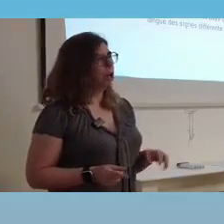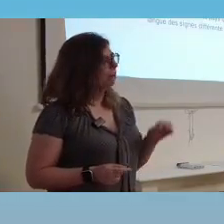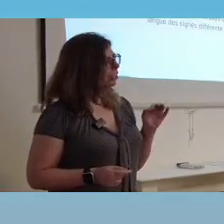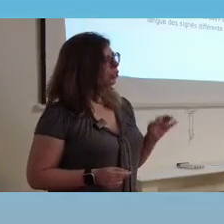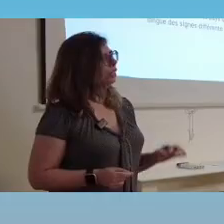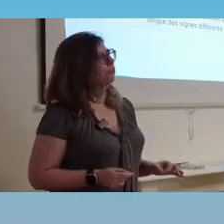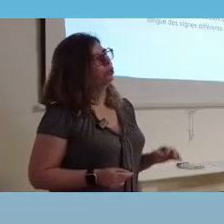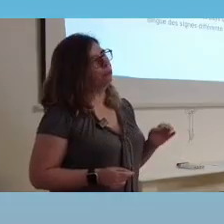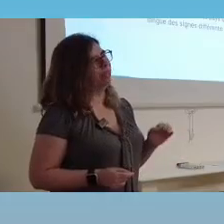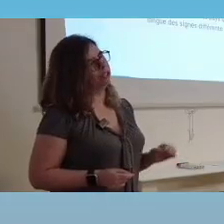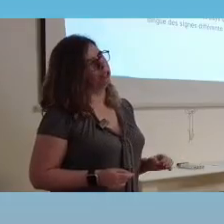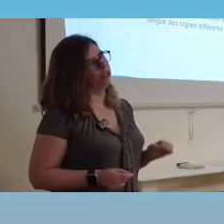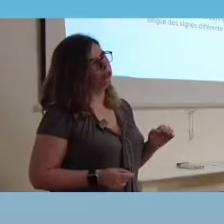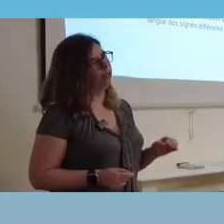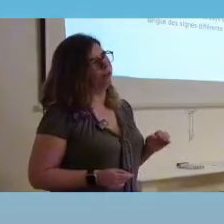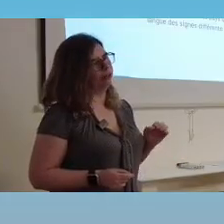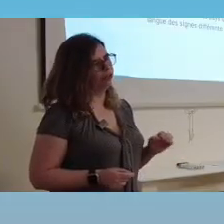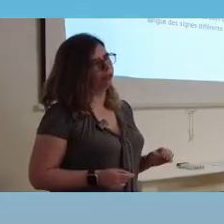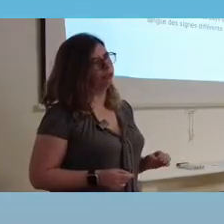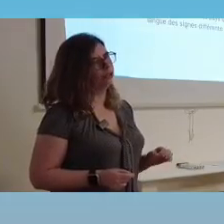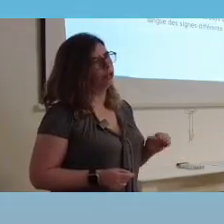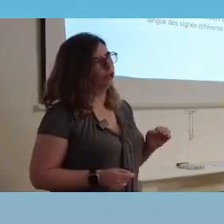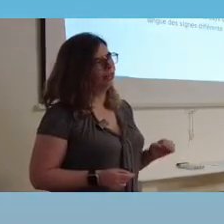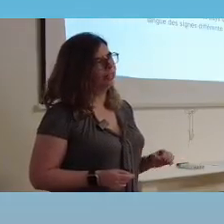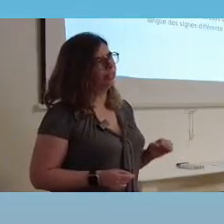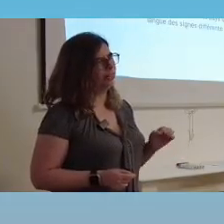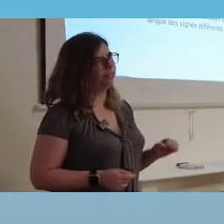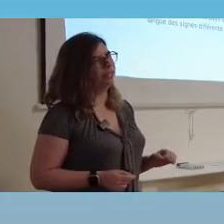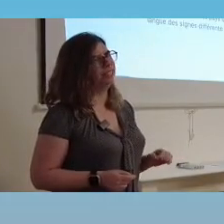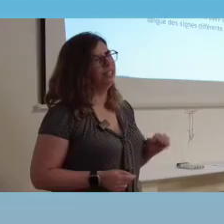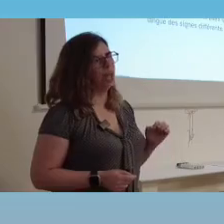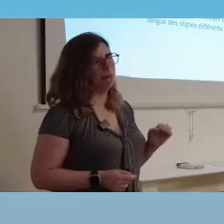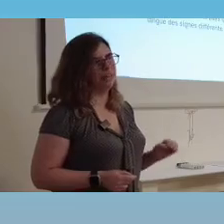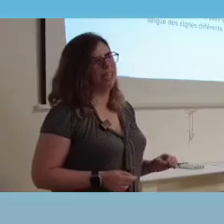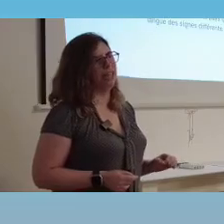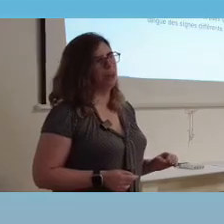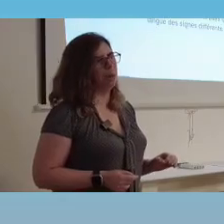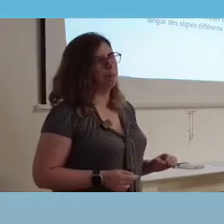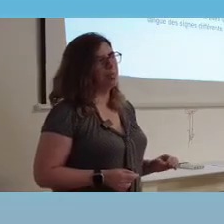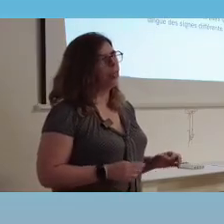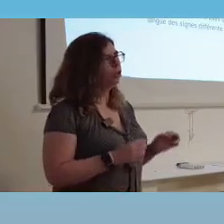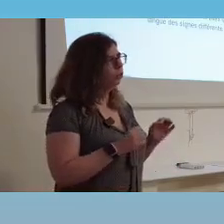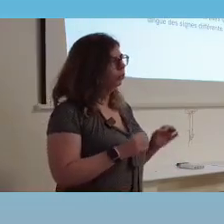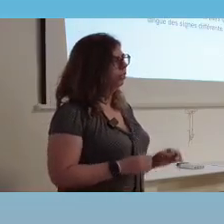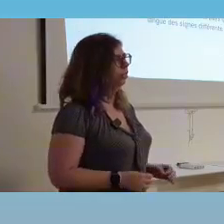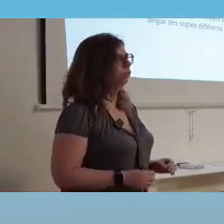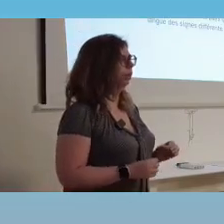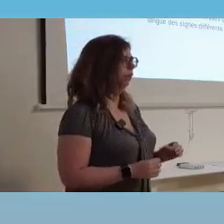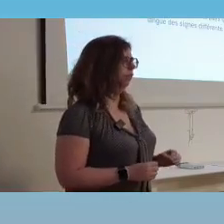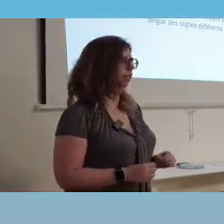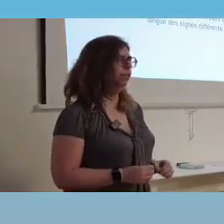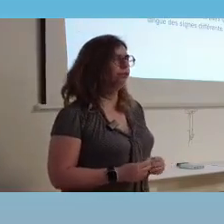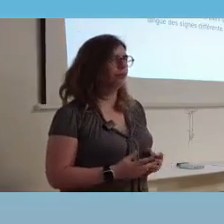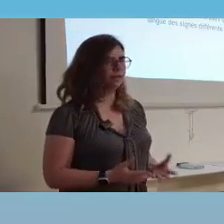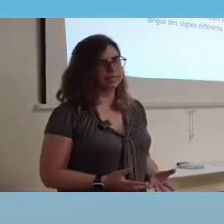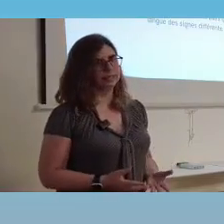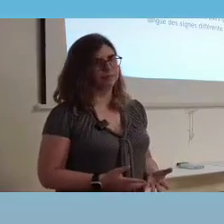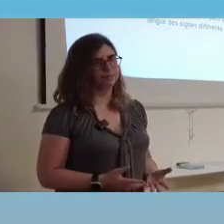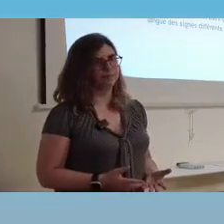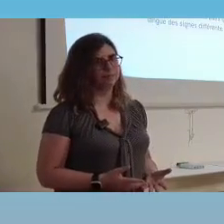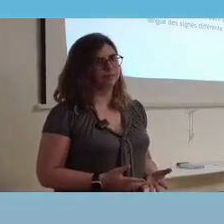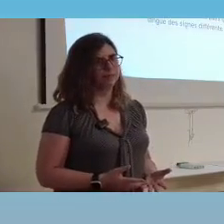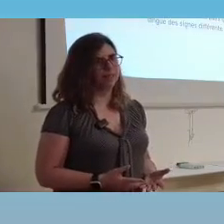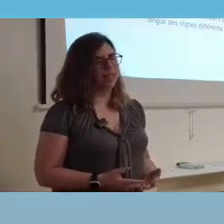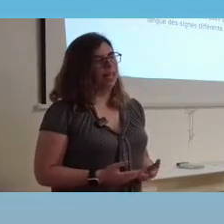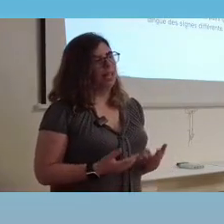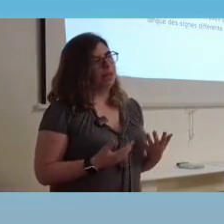France. Parce que très peu de personnes sont des malentendantes connaissent la langue des signes américaine. Nous utilisons la langue des signes française.